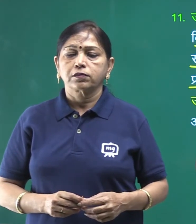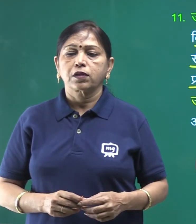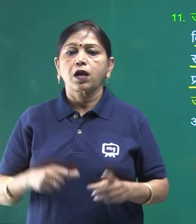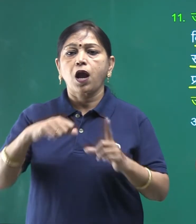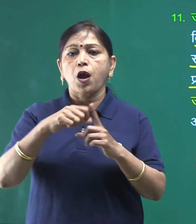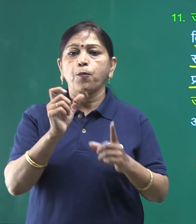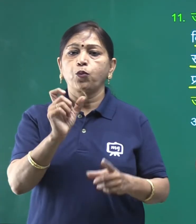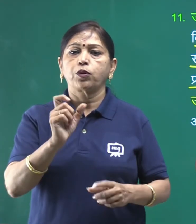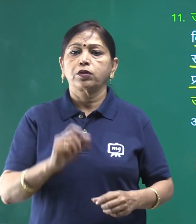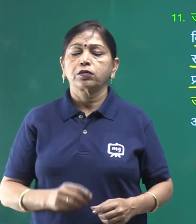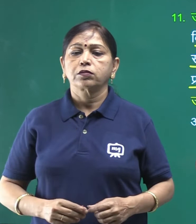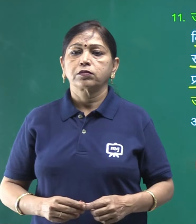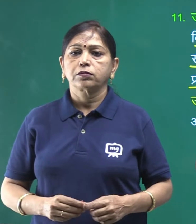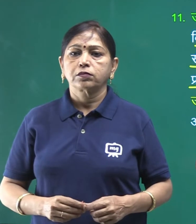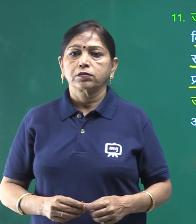कपूर,